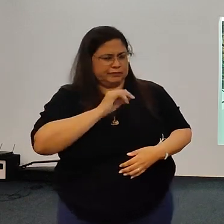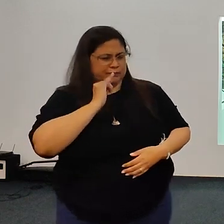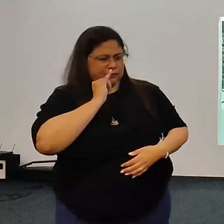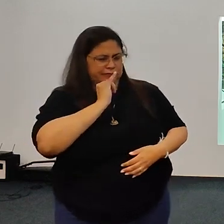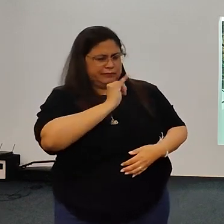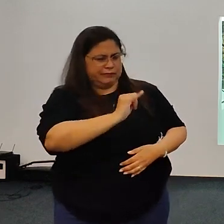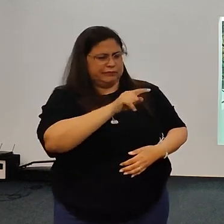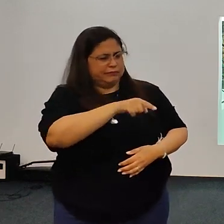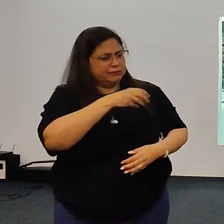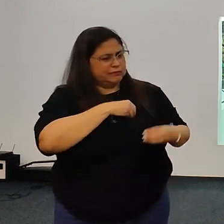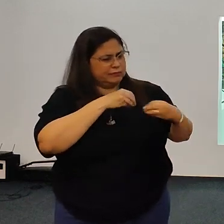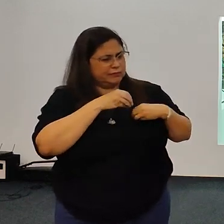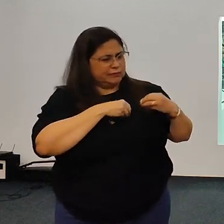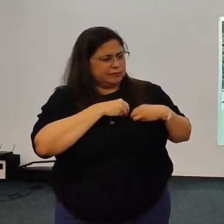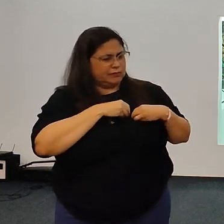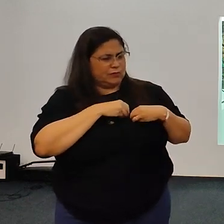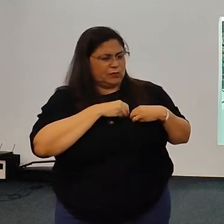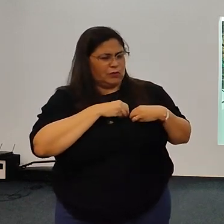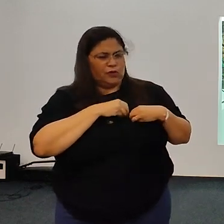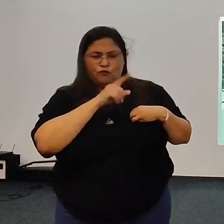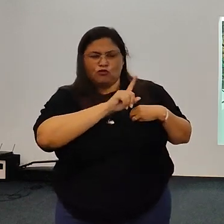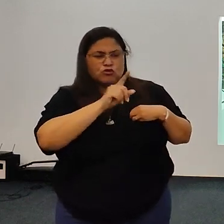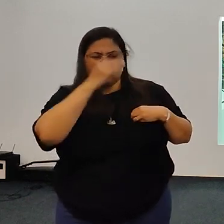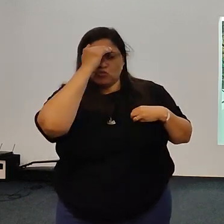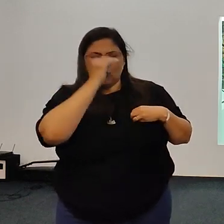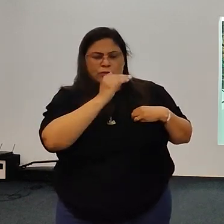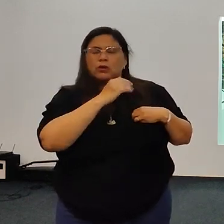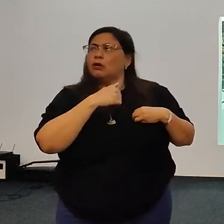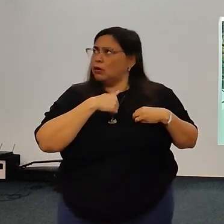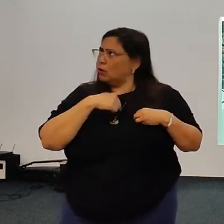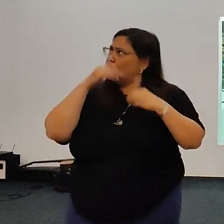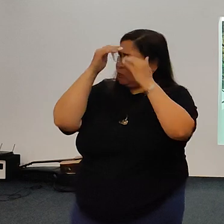dele. E ele diz: não, mas eu obedeci ao